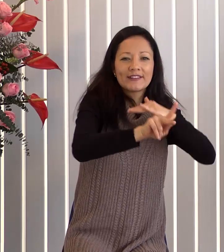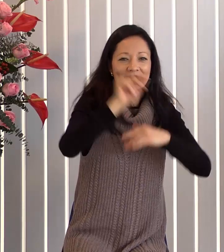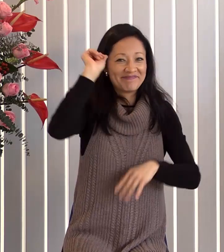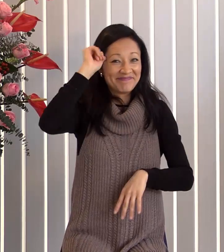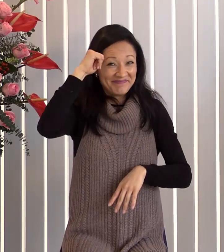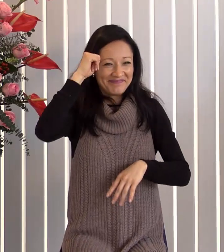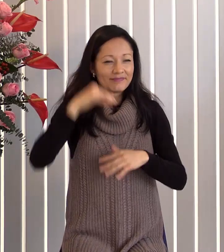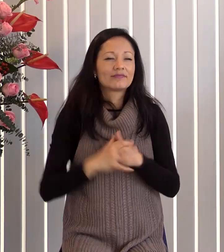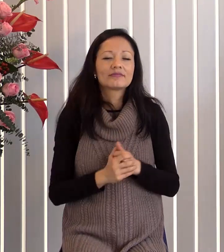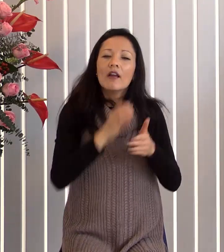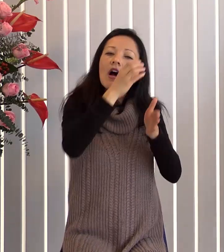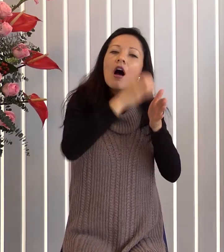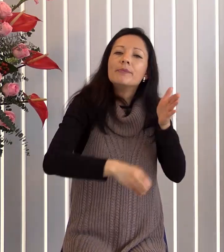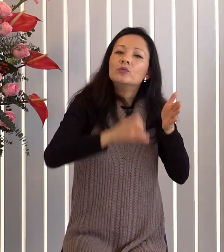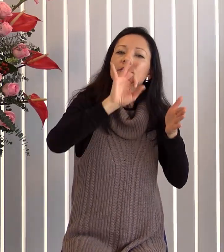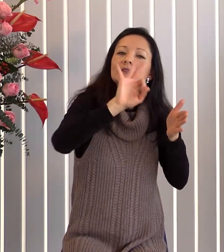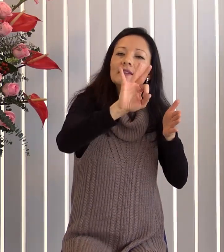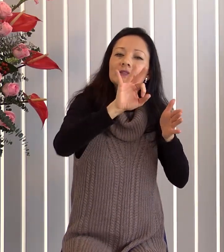capítulo 3,